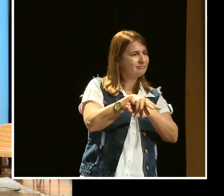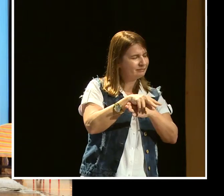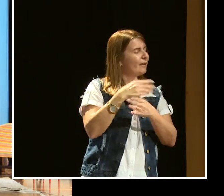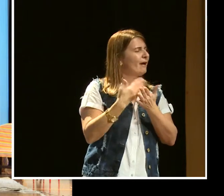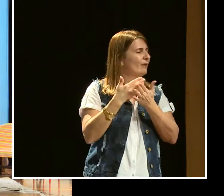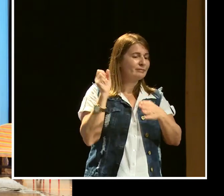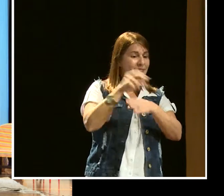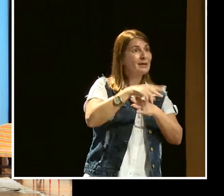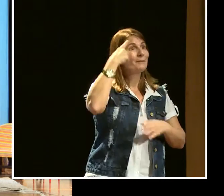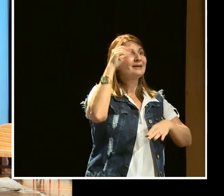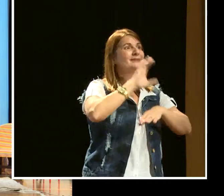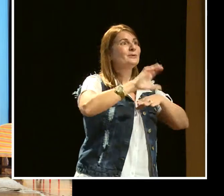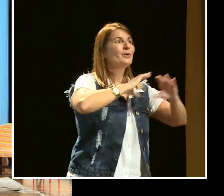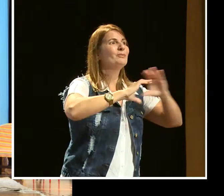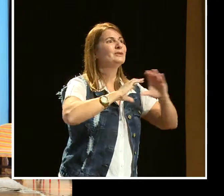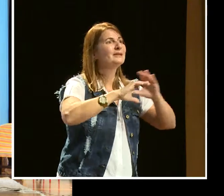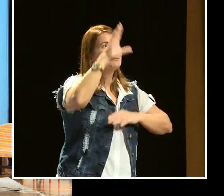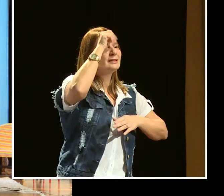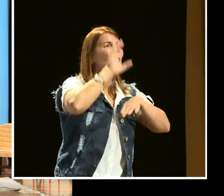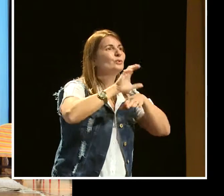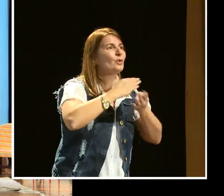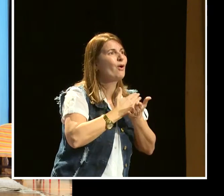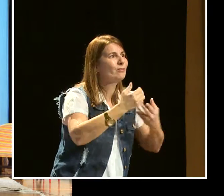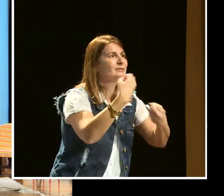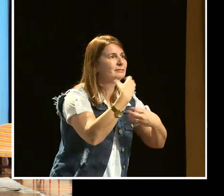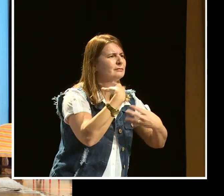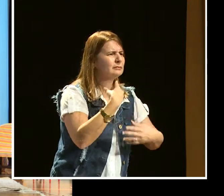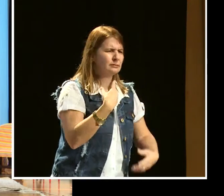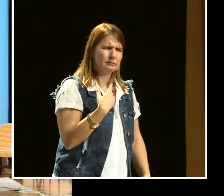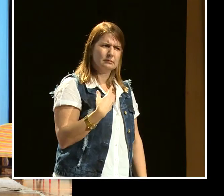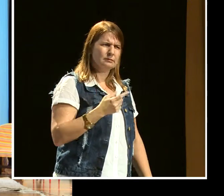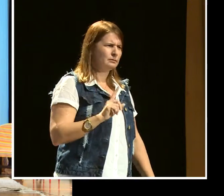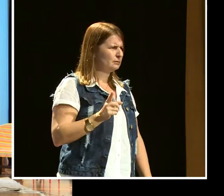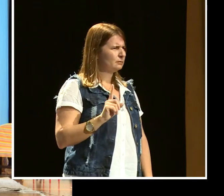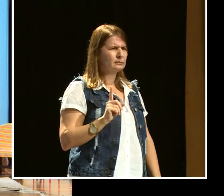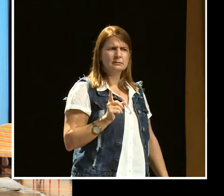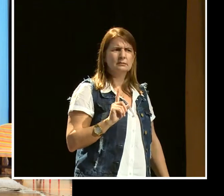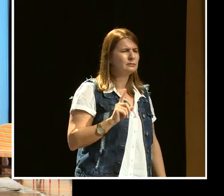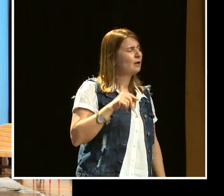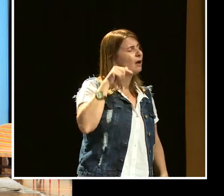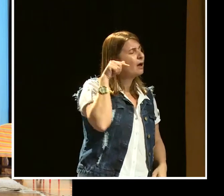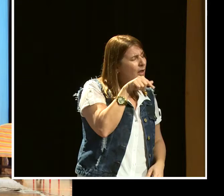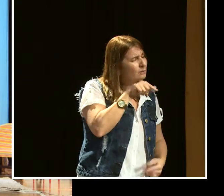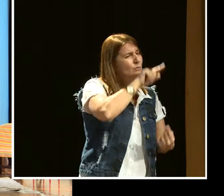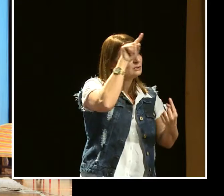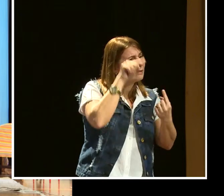estabelecer algo comunicacional. É diferente quando a gente pensa a respeito de um curso de